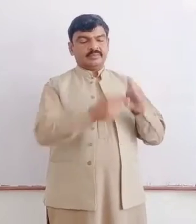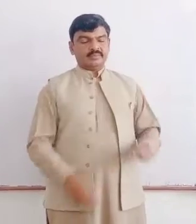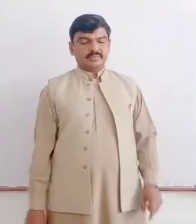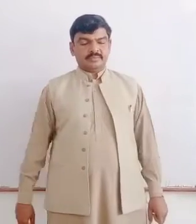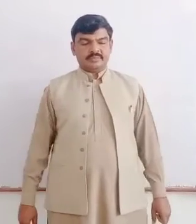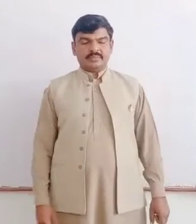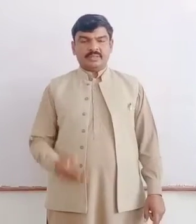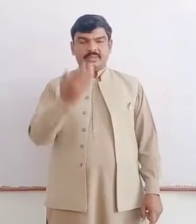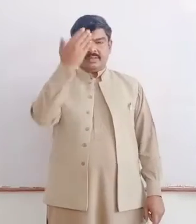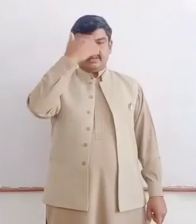सांस,